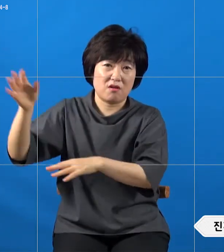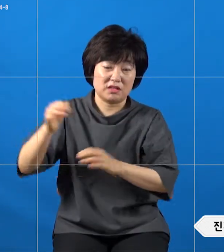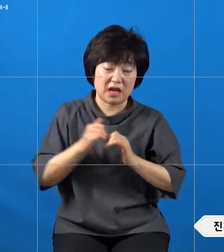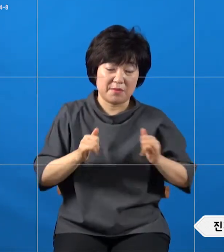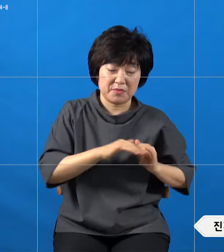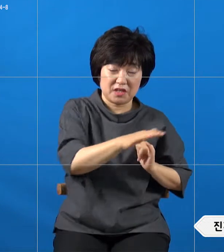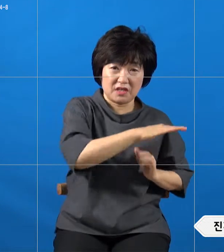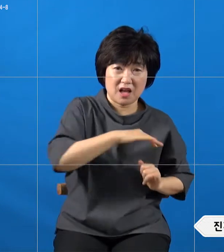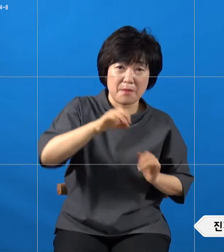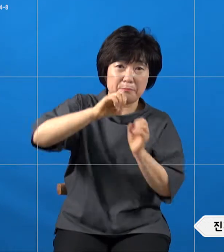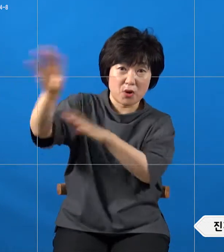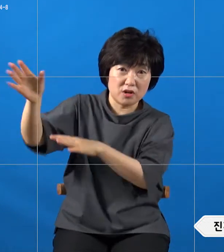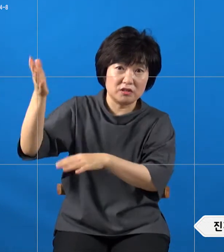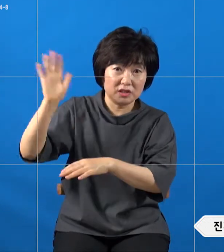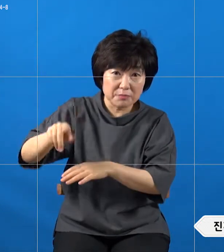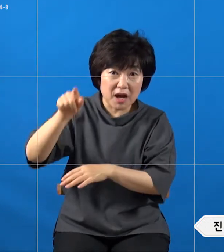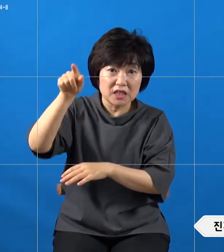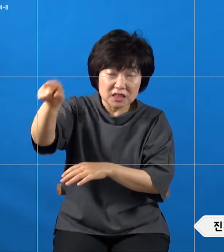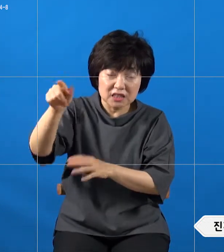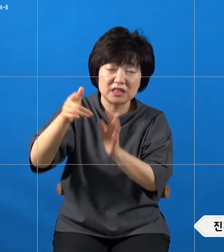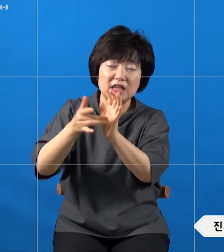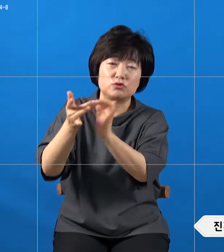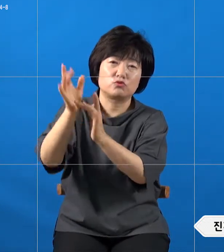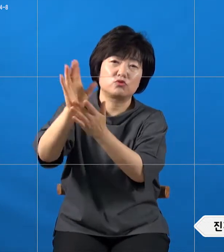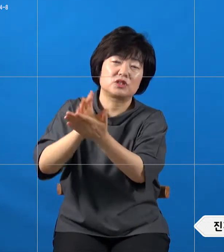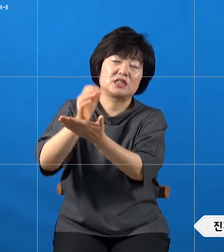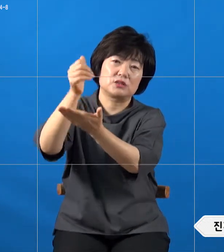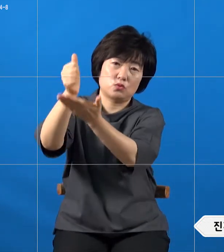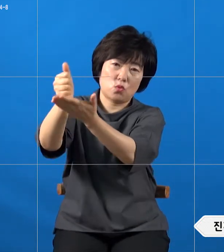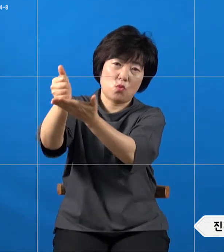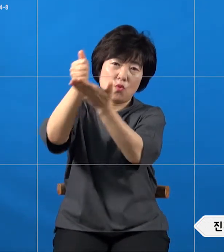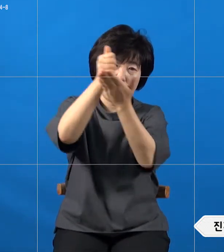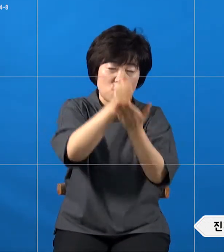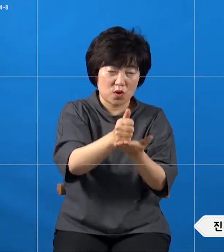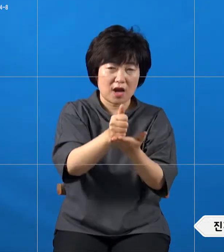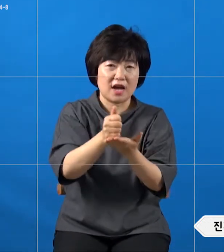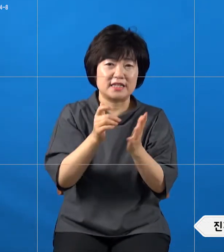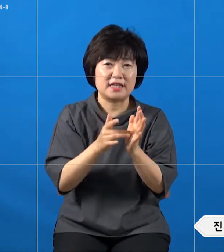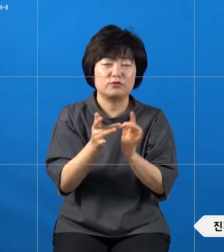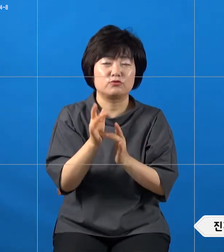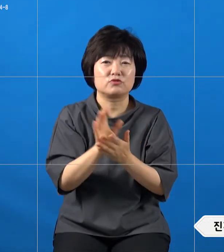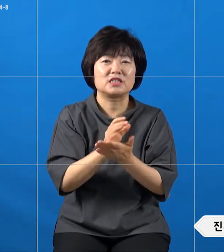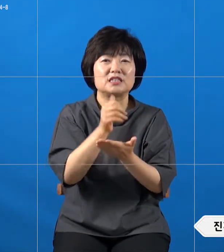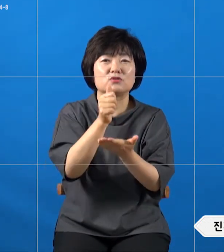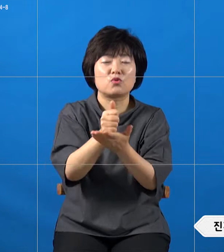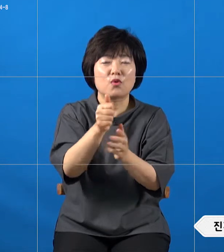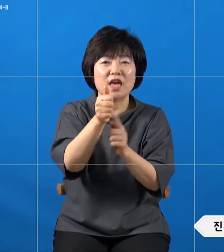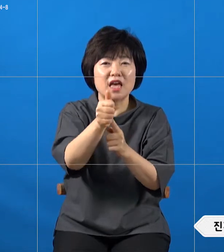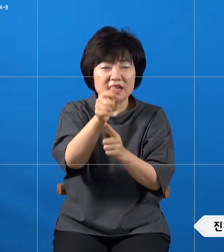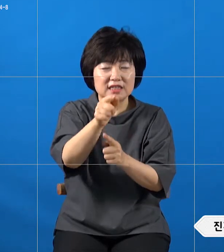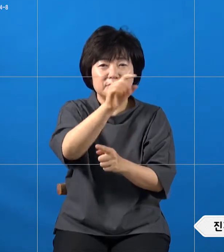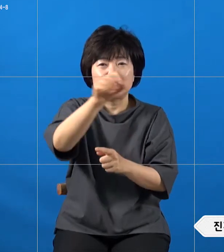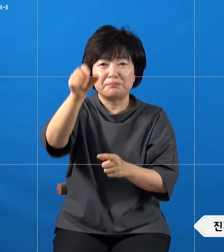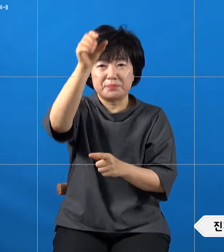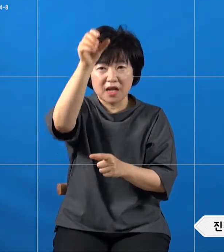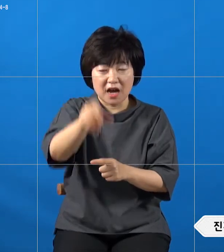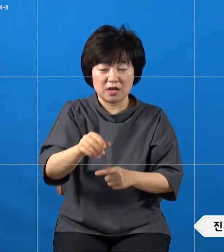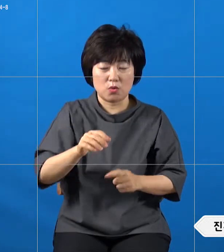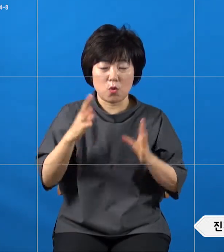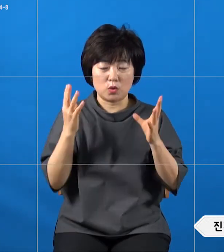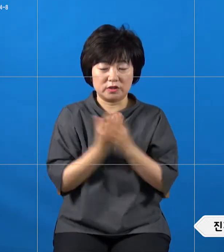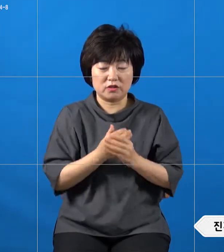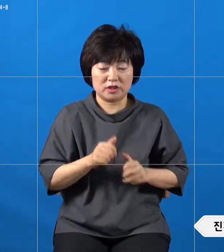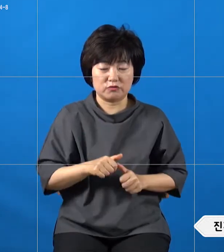보배로운 그 모퉁이 돌 예수 그리스도의 십자가로 온전히 구원을 이루시고 우리